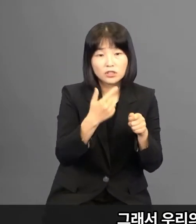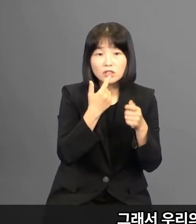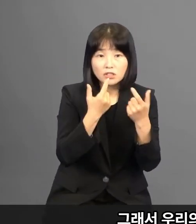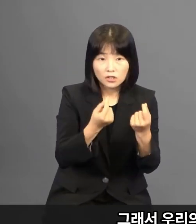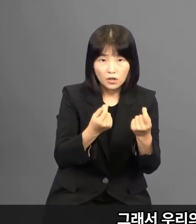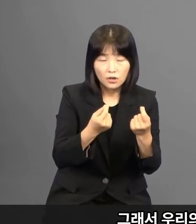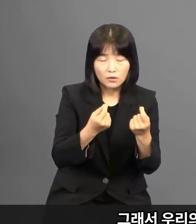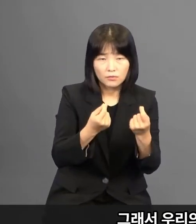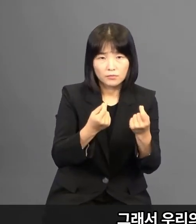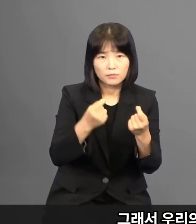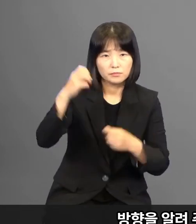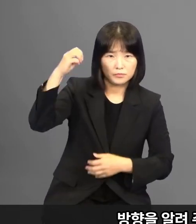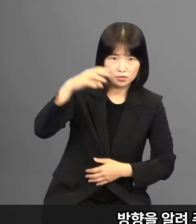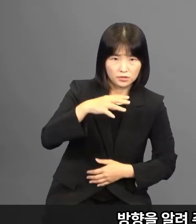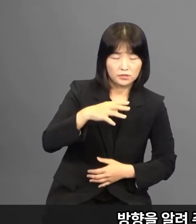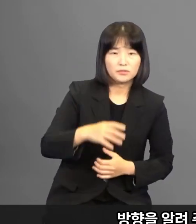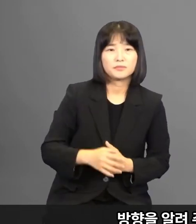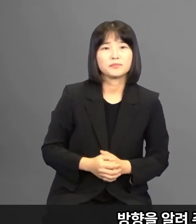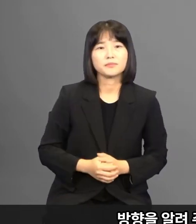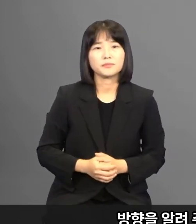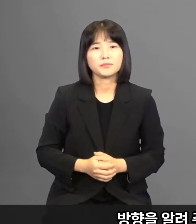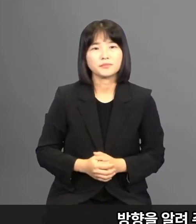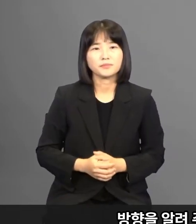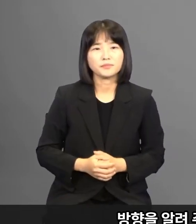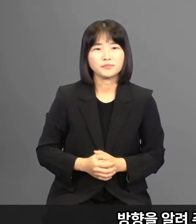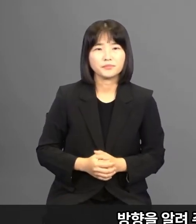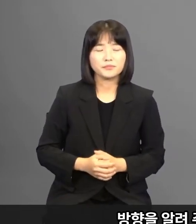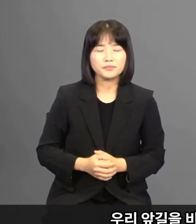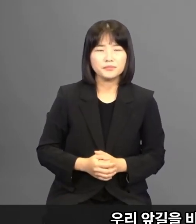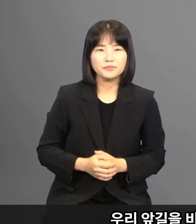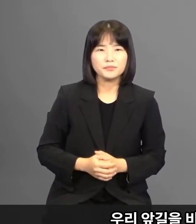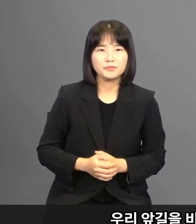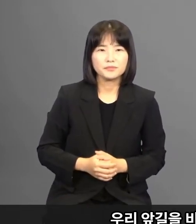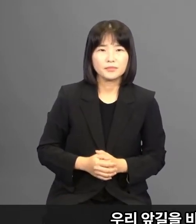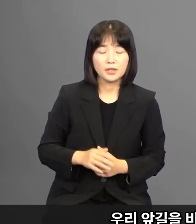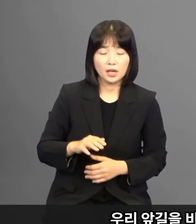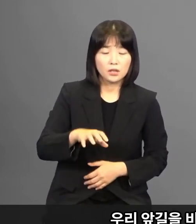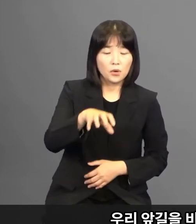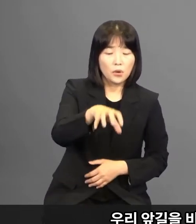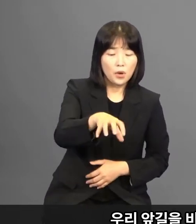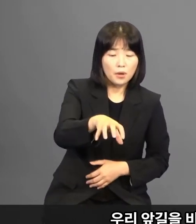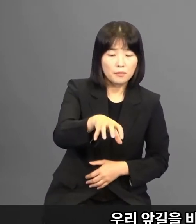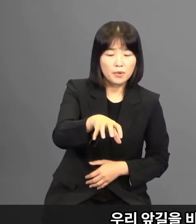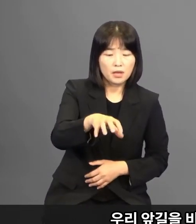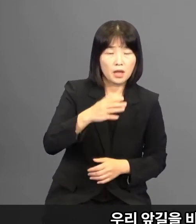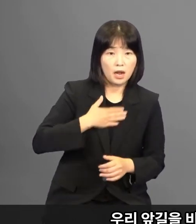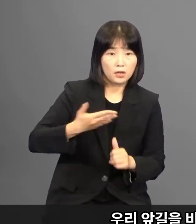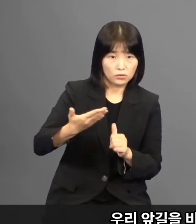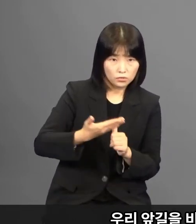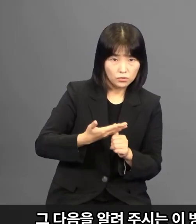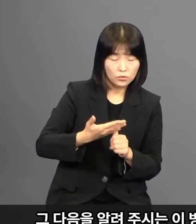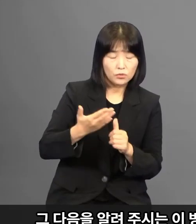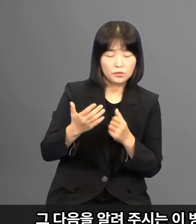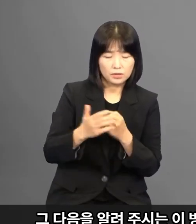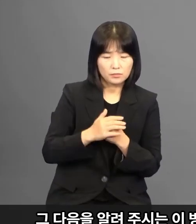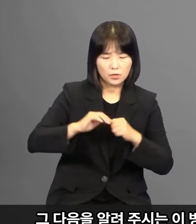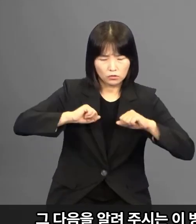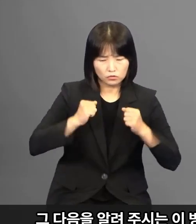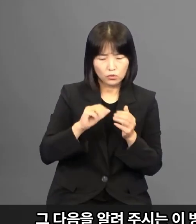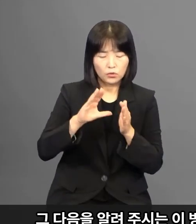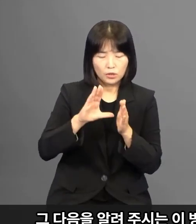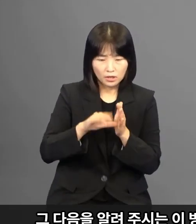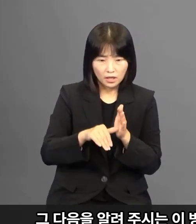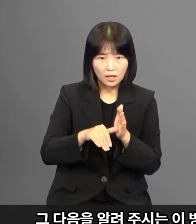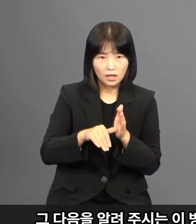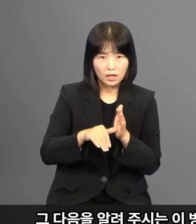길에 등대가 되어줘서 방향을 알려주시고 등불이 되어주셔서 우리 앞길을 비춰주심으로 순종할 때마다 그 다음을